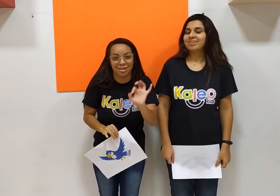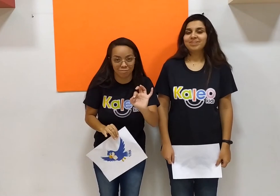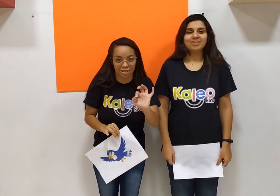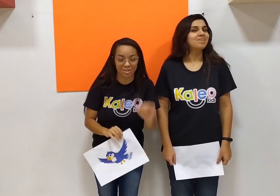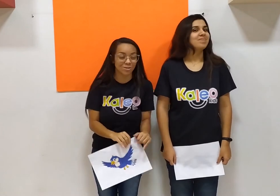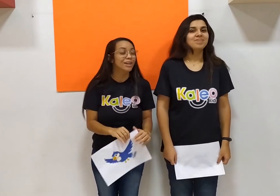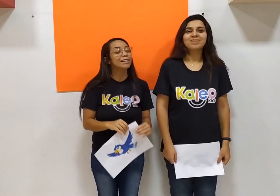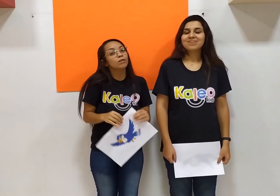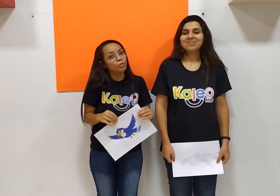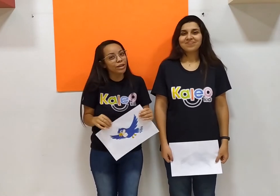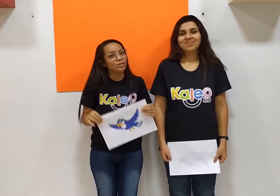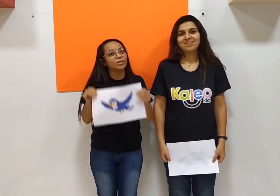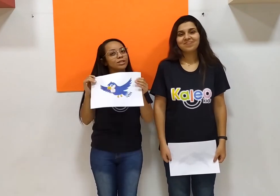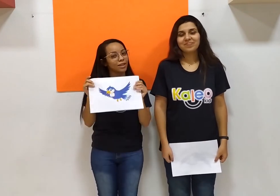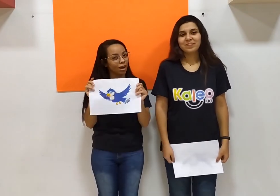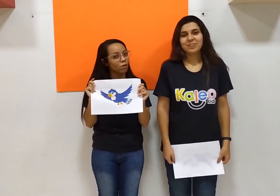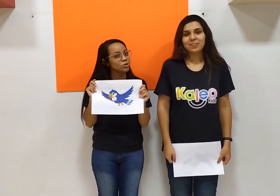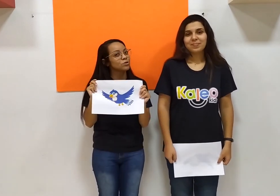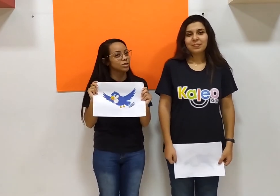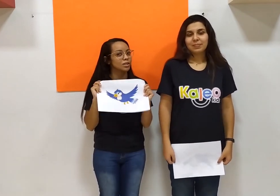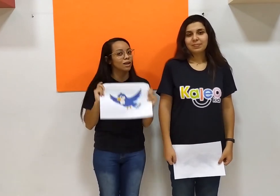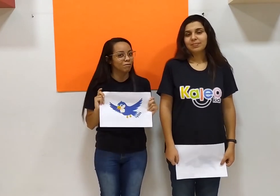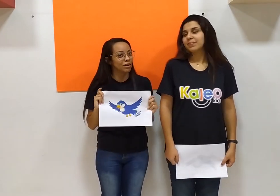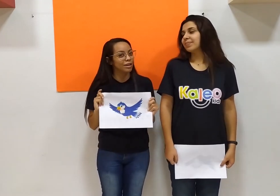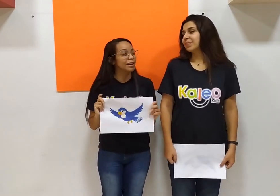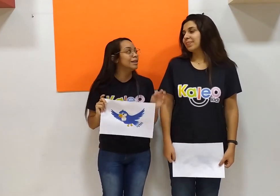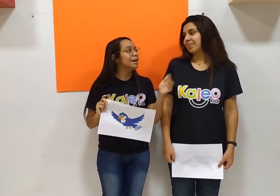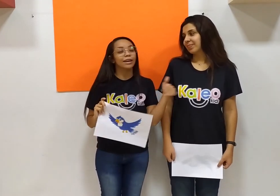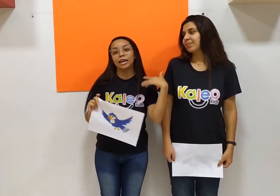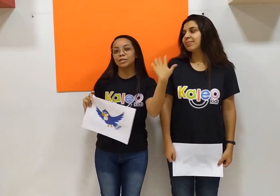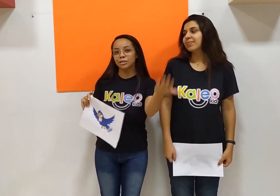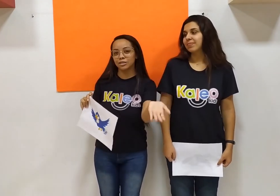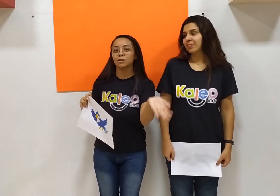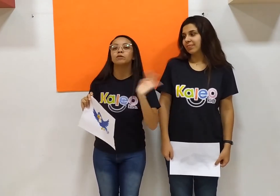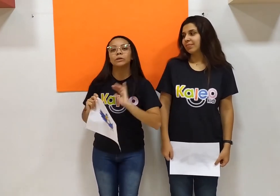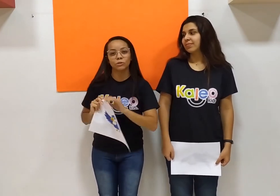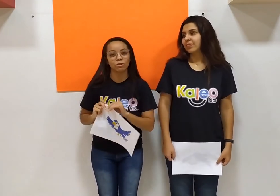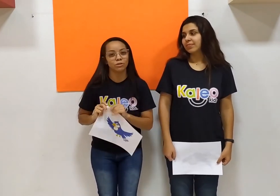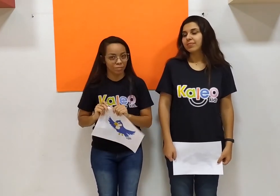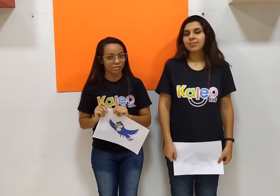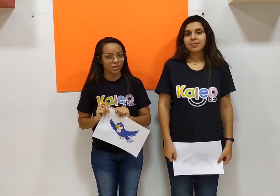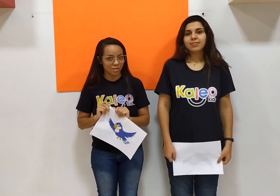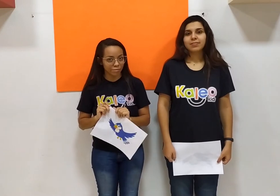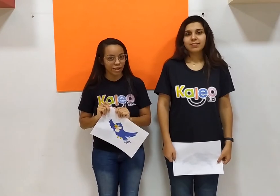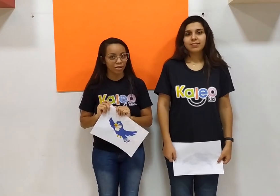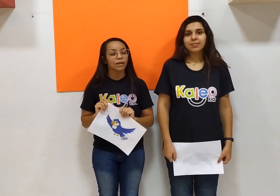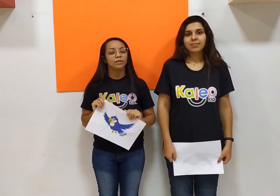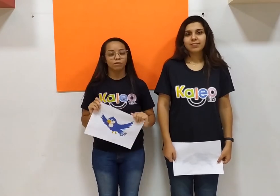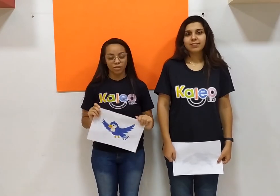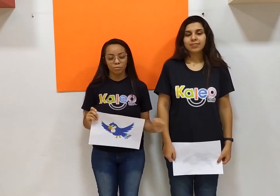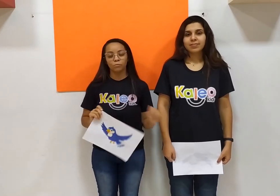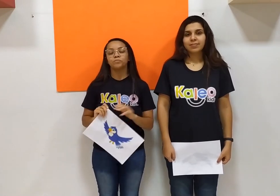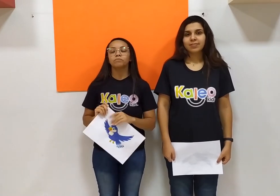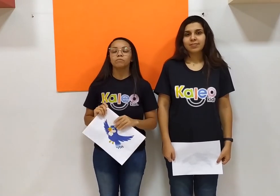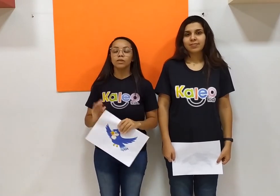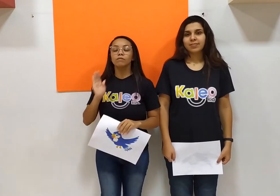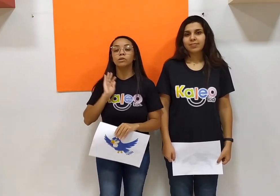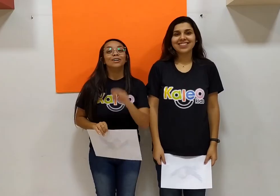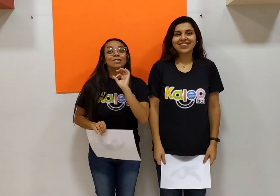péssima nisso. Então, por isso, a gente tá com a ajudinha da Folhinha, e aí a gente pediu ajuda pra vocês também. Então, tá bom.